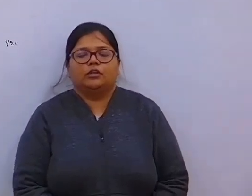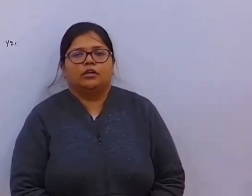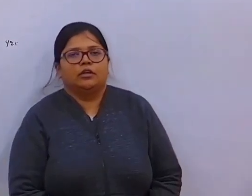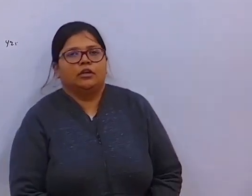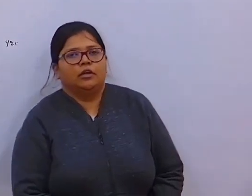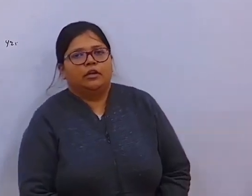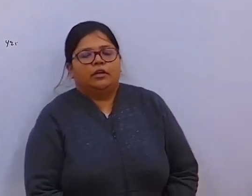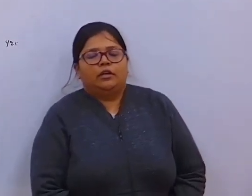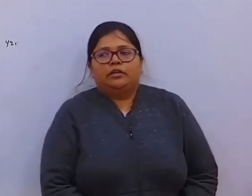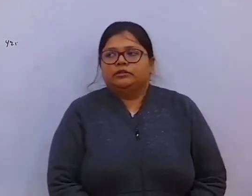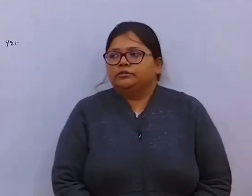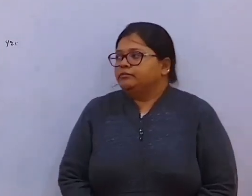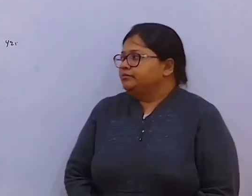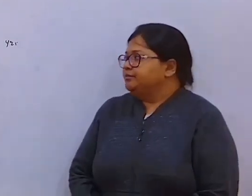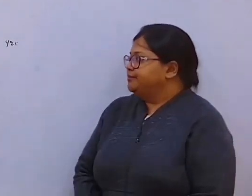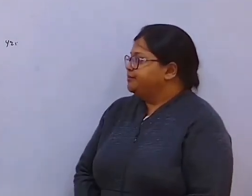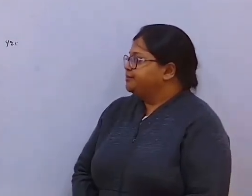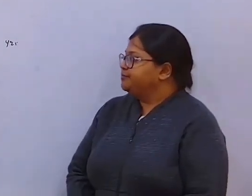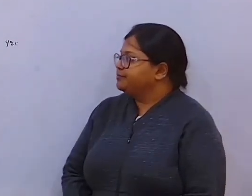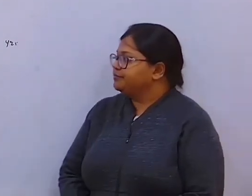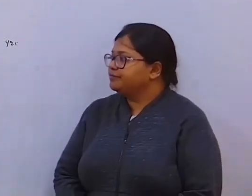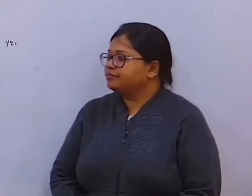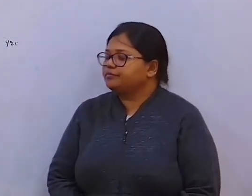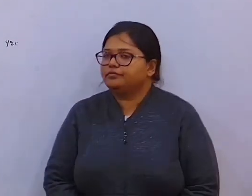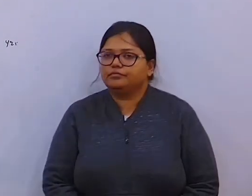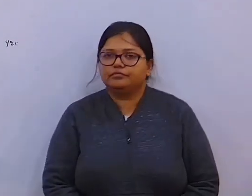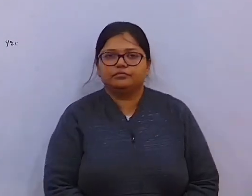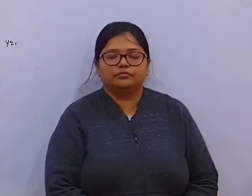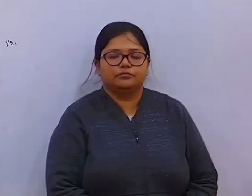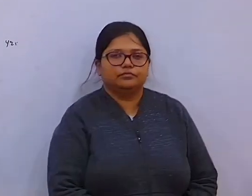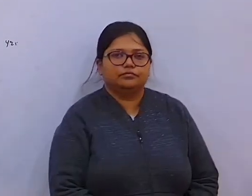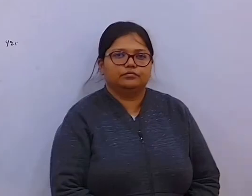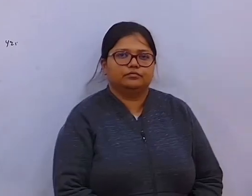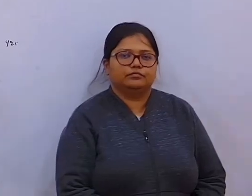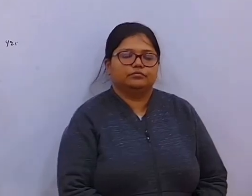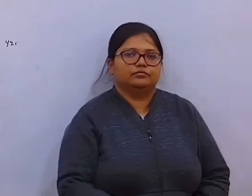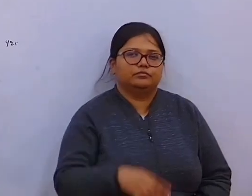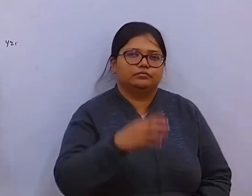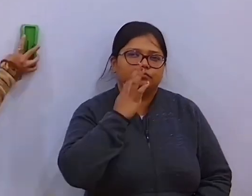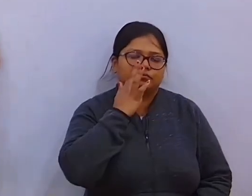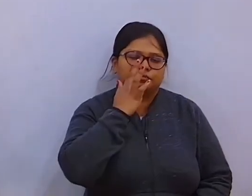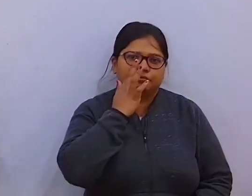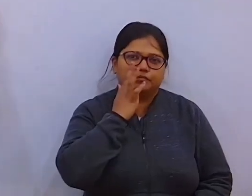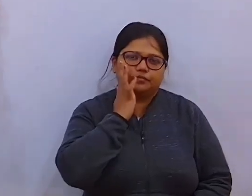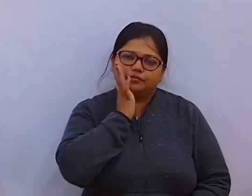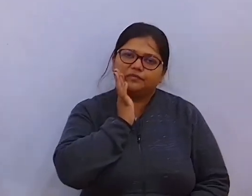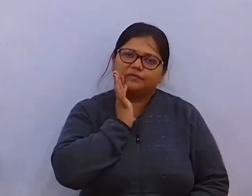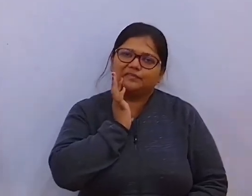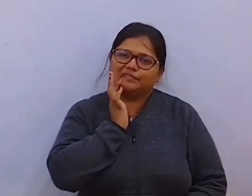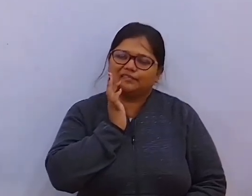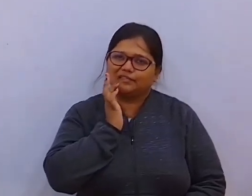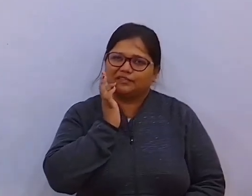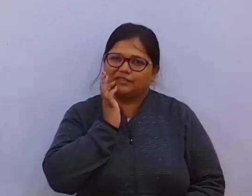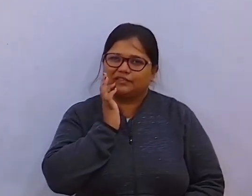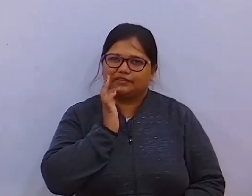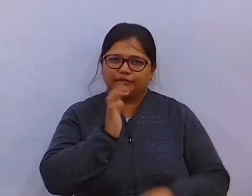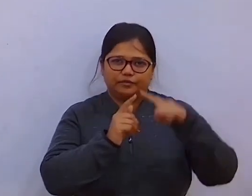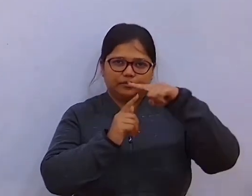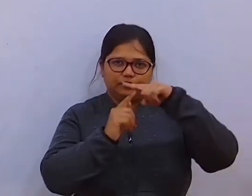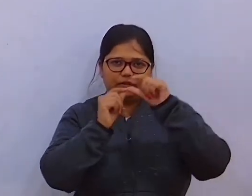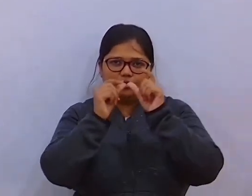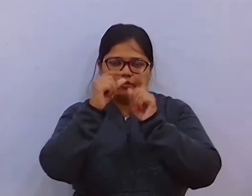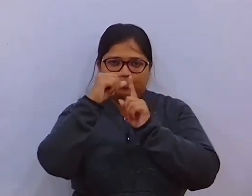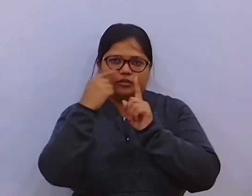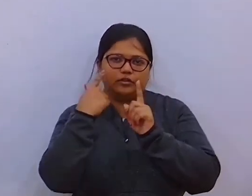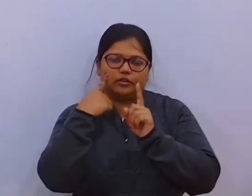कहता है कि जब किसी किसी कंट्री में, है ना, अगर लो प्रेशर है और वहां पर से उसको